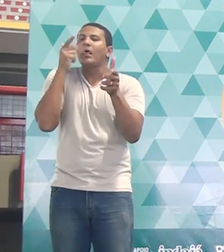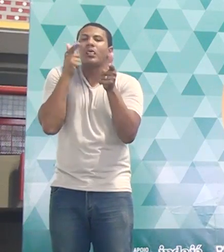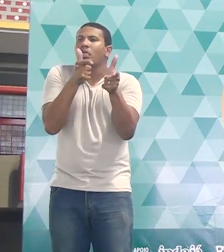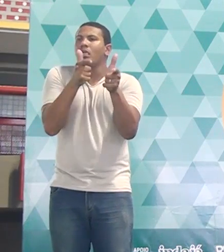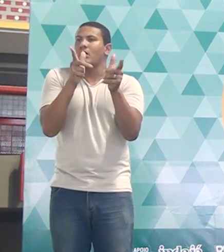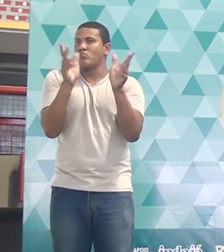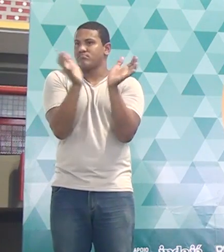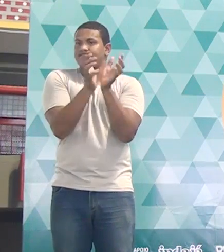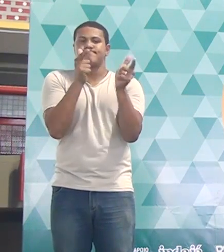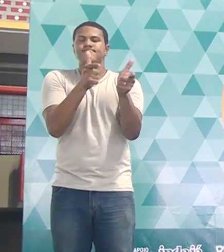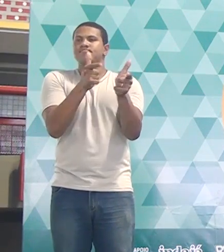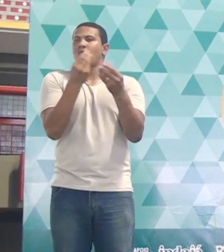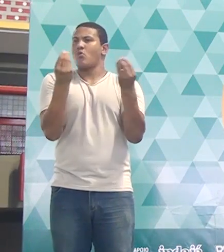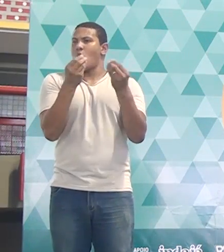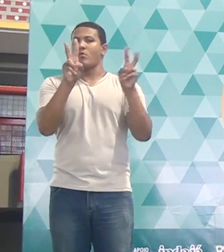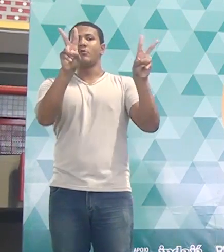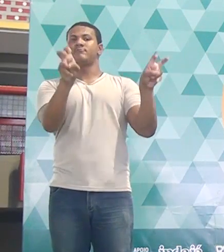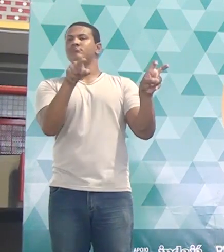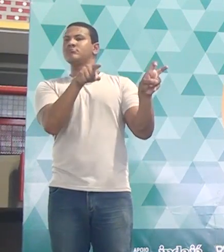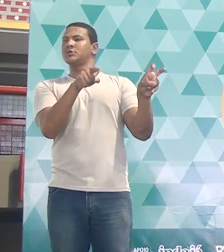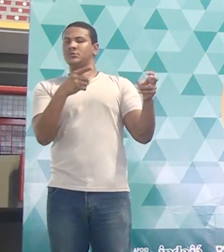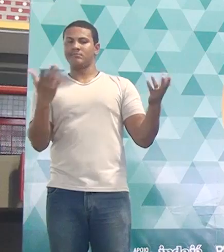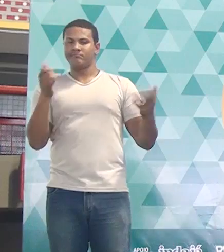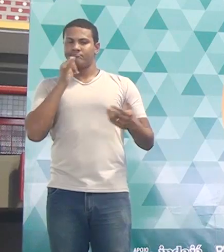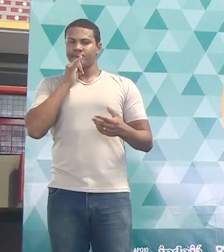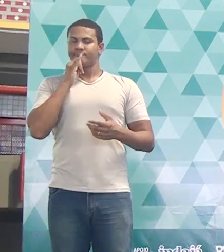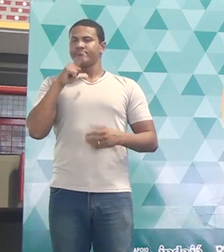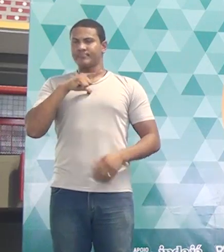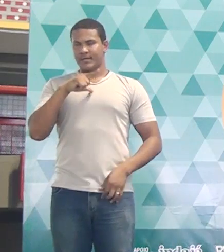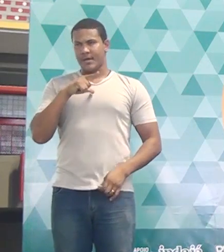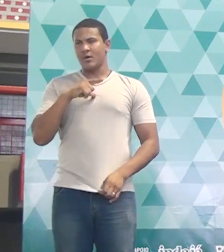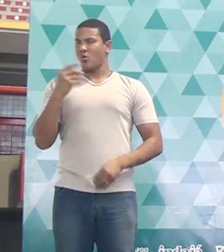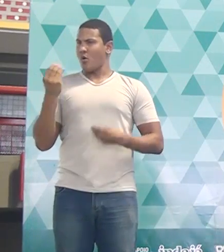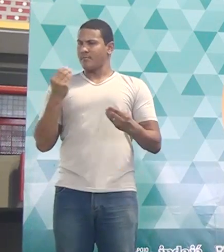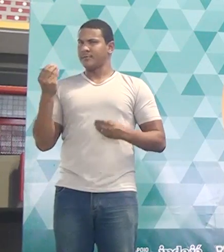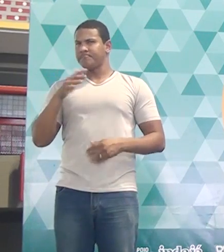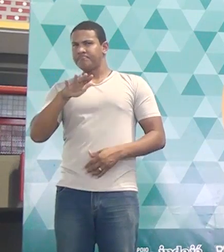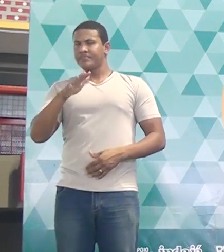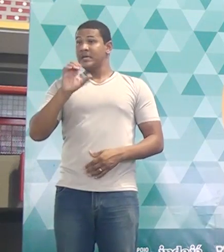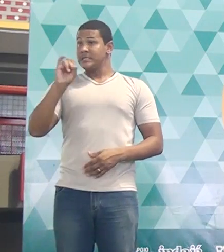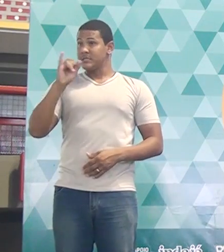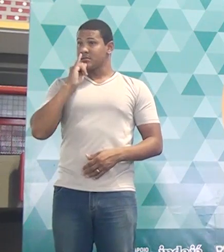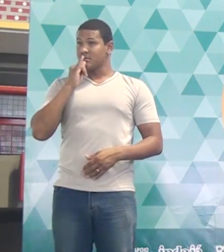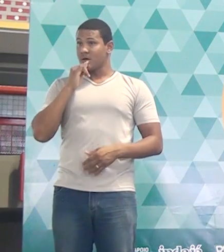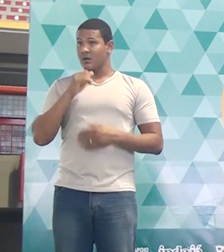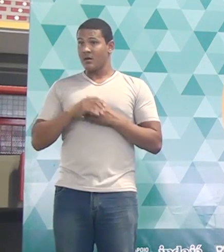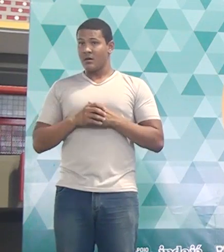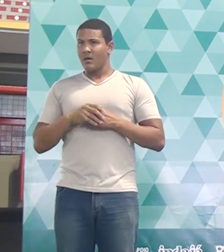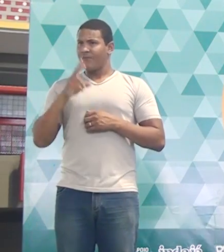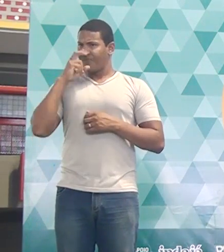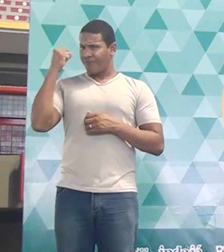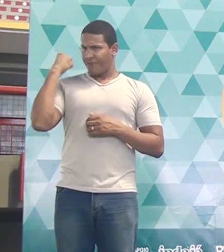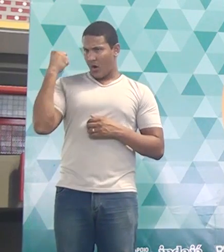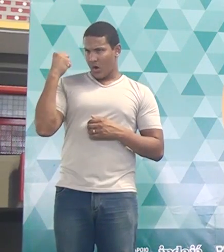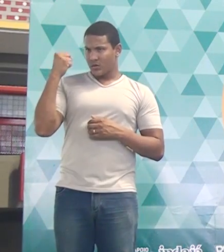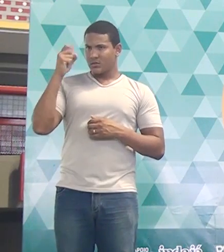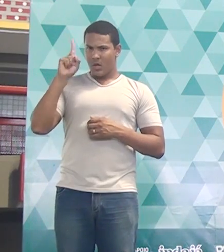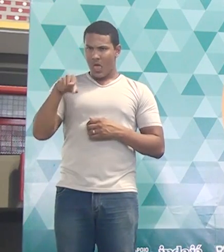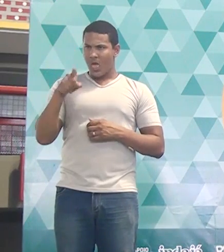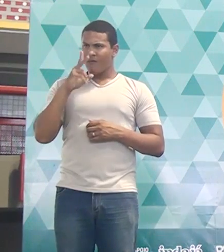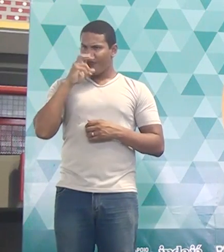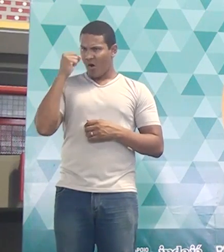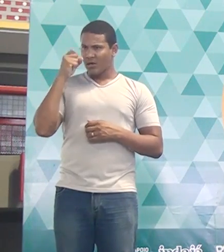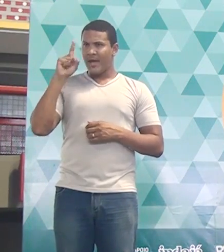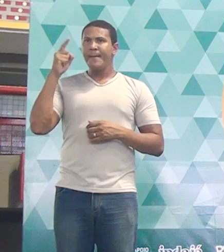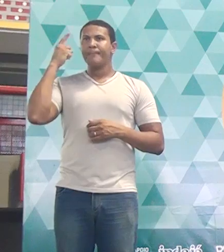moderado. E isso causa uma confusão na cabeça de muita gente. Tem muita gente que pensa que ácido forte é aquele que causa muito